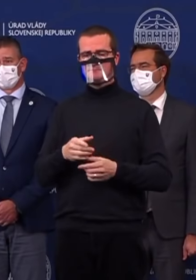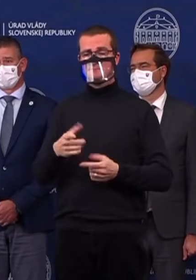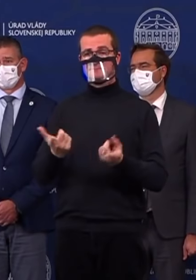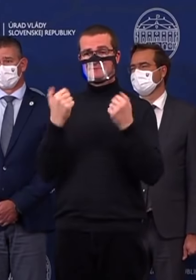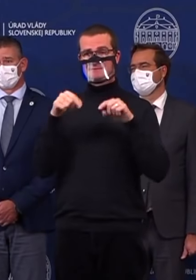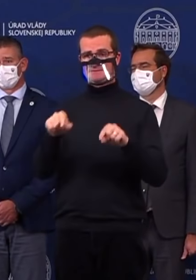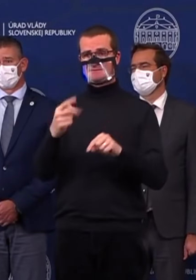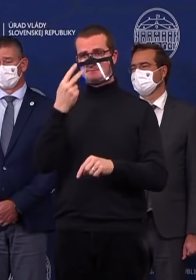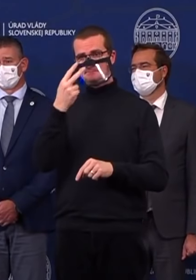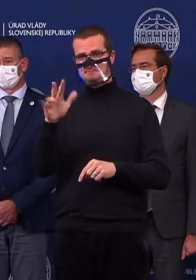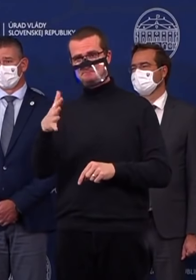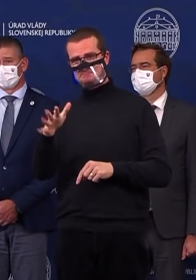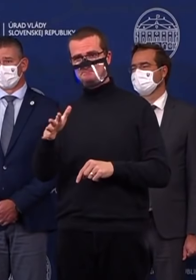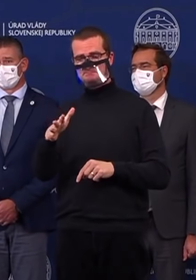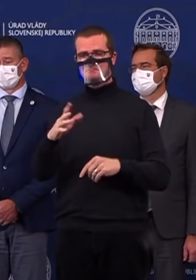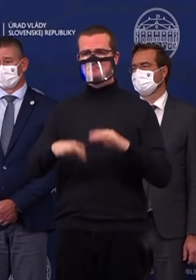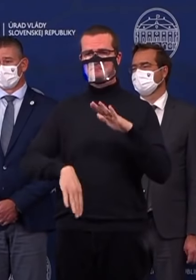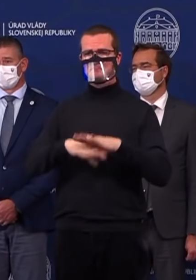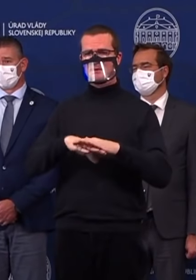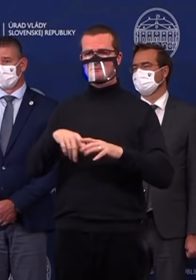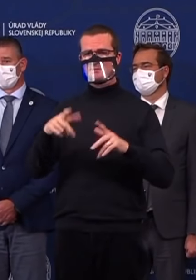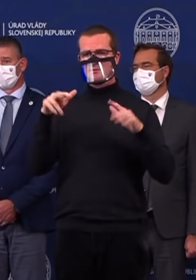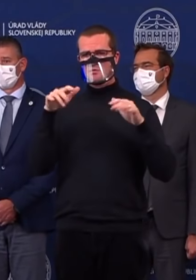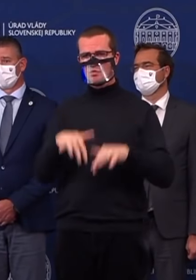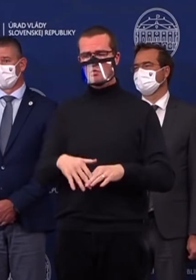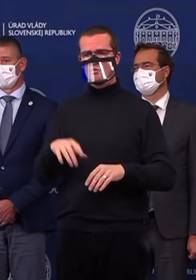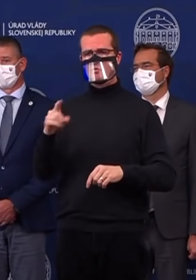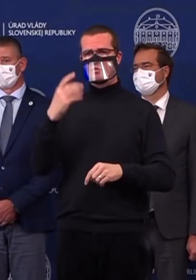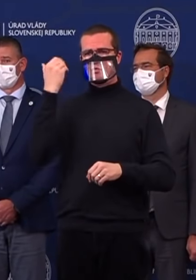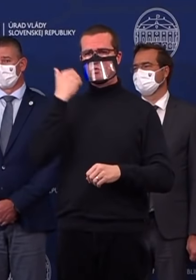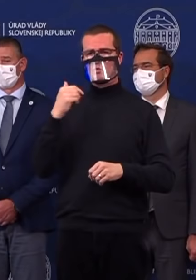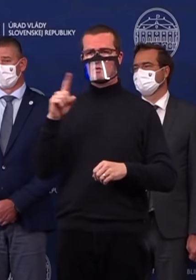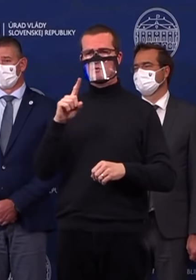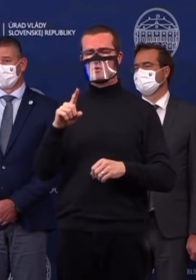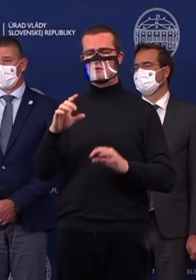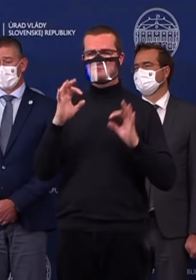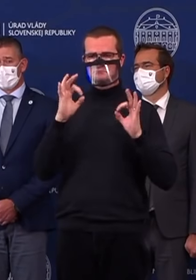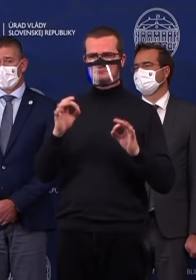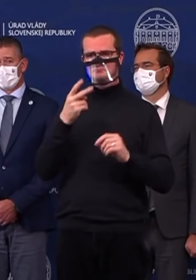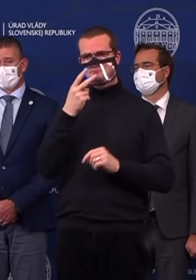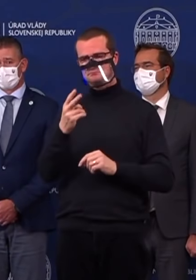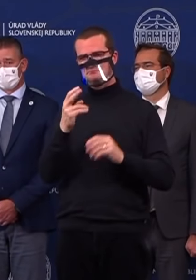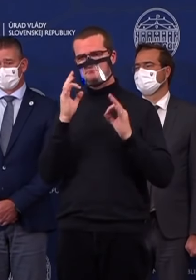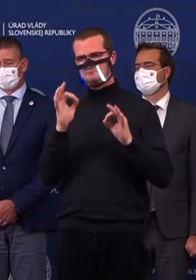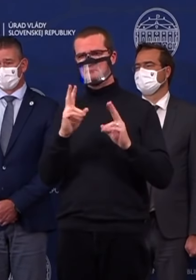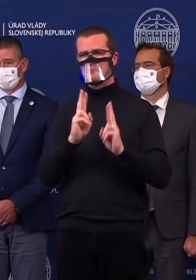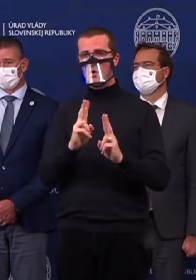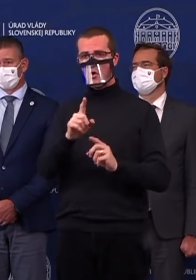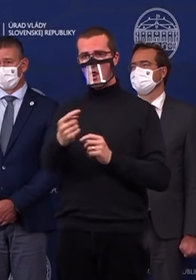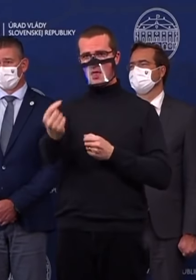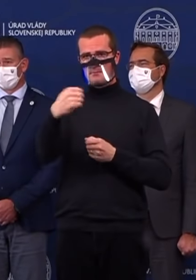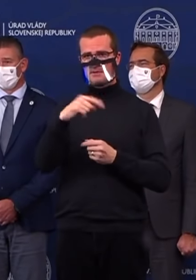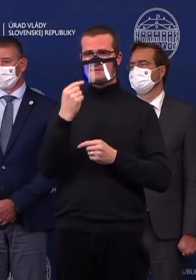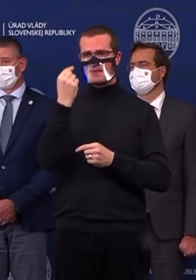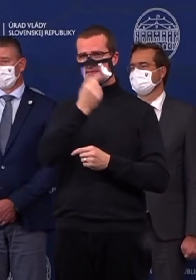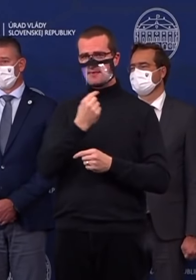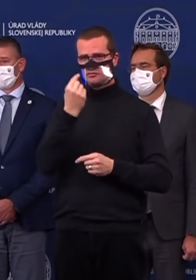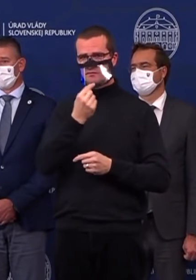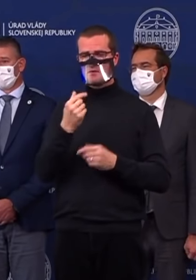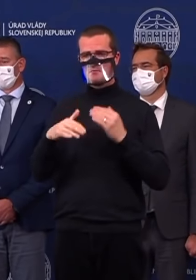Z odhadovanej takej maximálnej účasti ľudí, ktorí objektívne sme mohli očakávať, že by mohli prísť na to